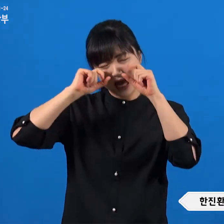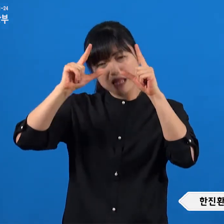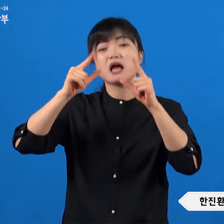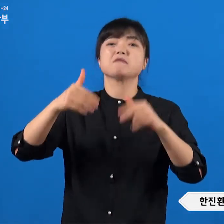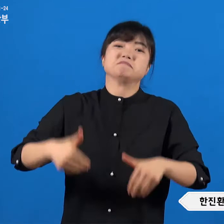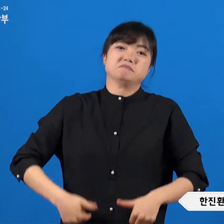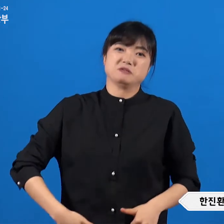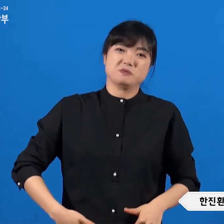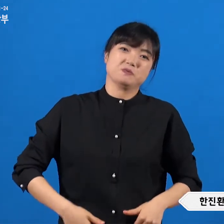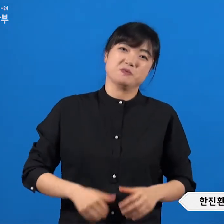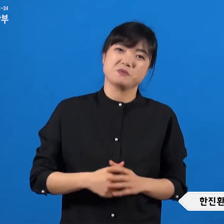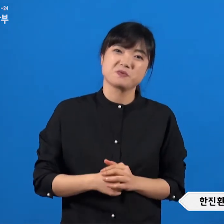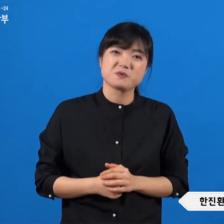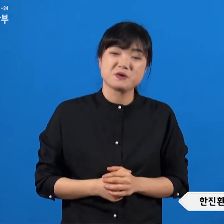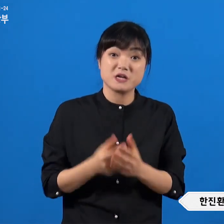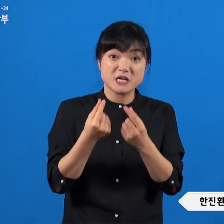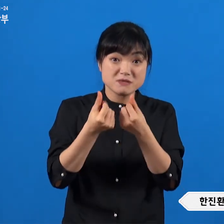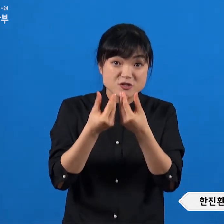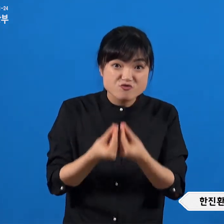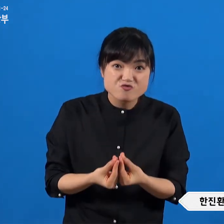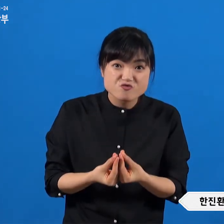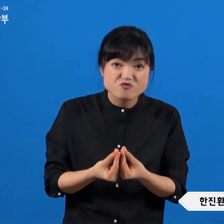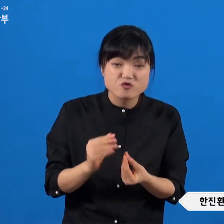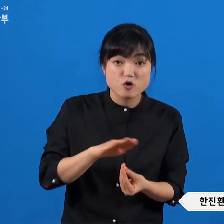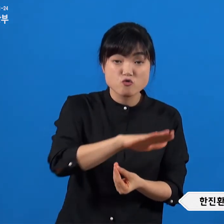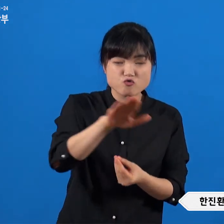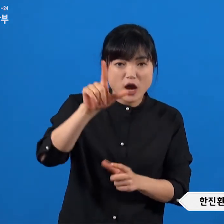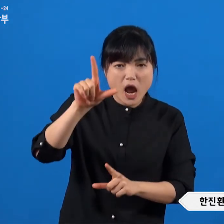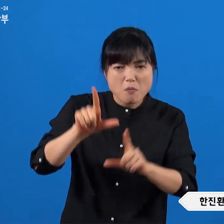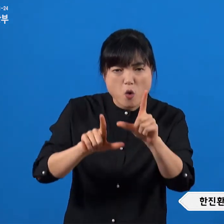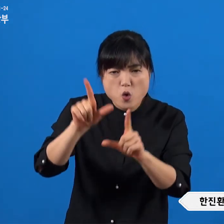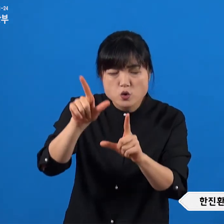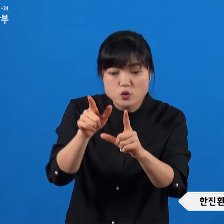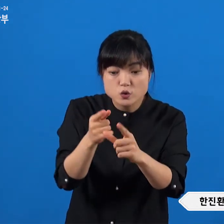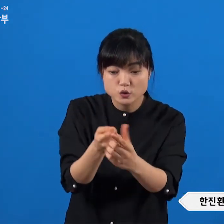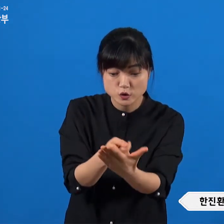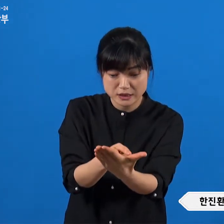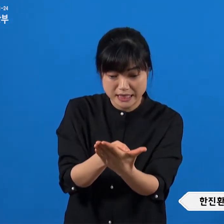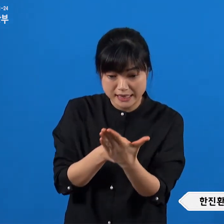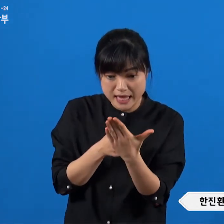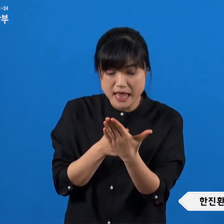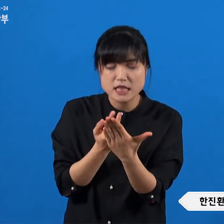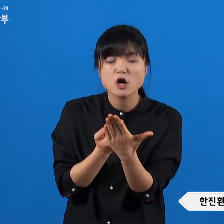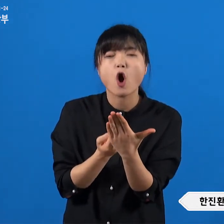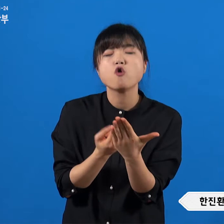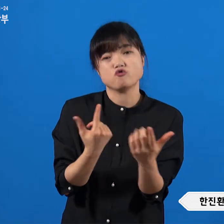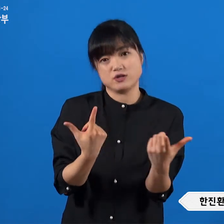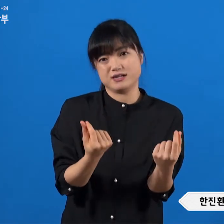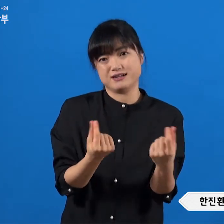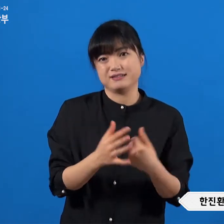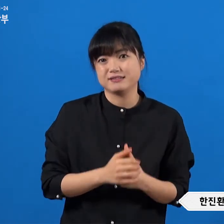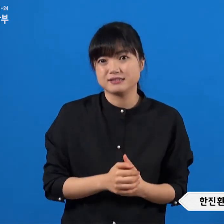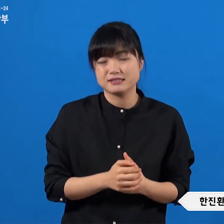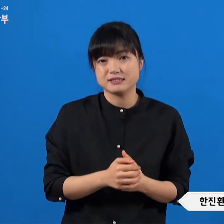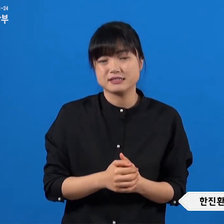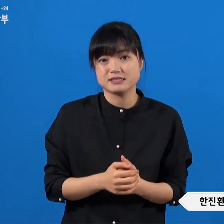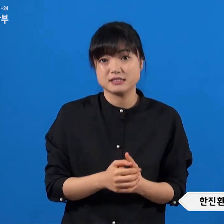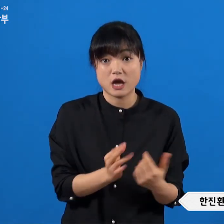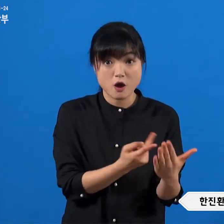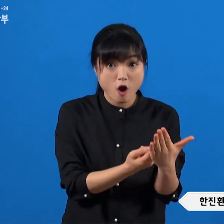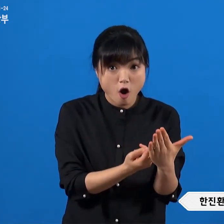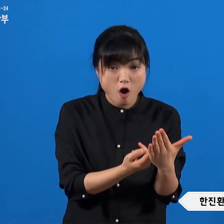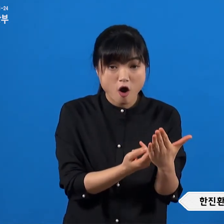합니다. 비유는 우리 모습을 비추어주는 거울과도 같습니다. 그래서 비유를